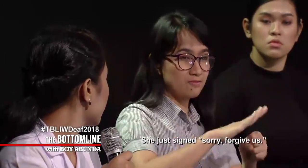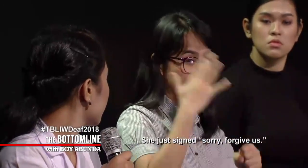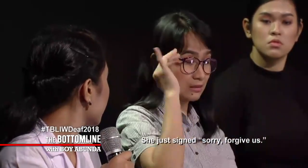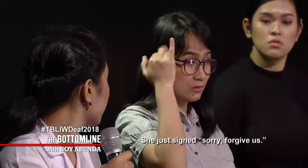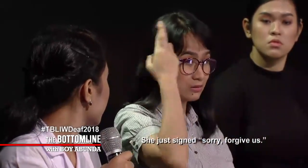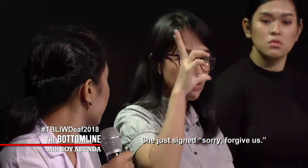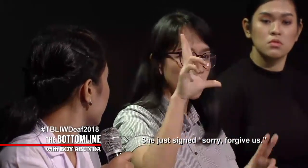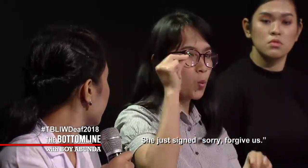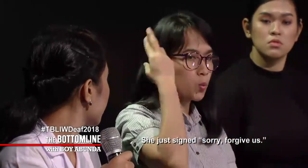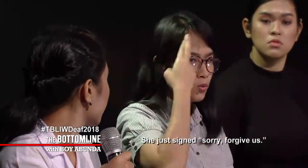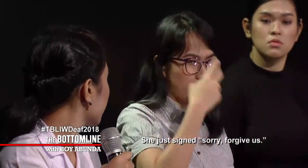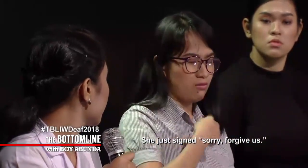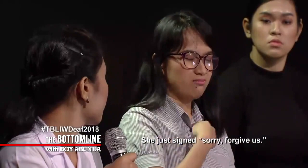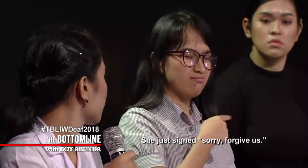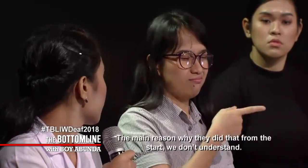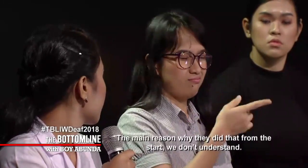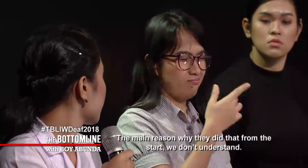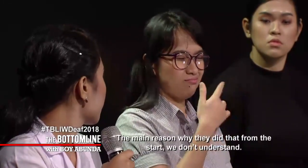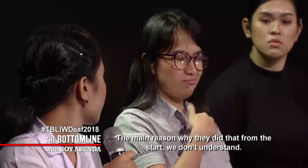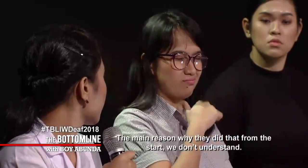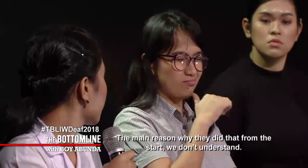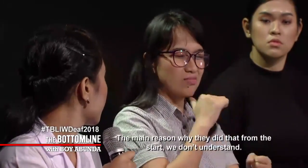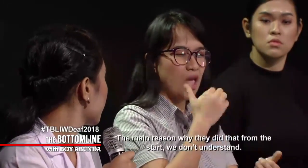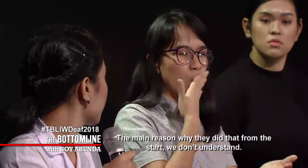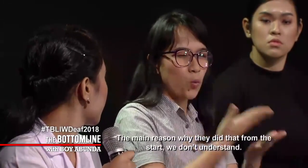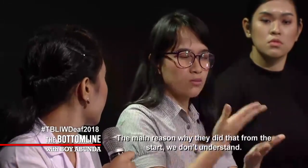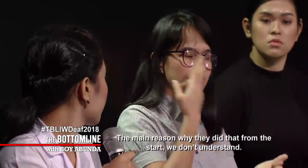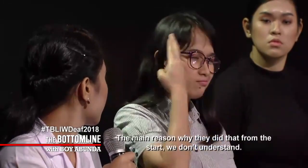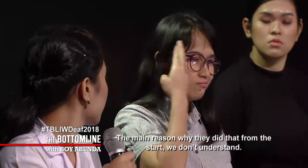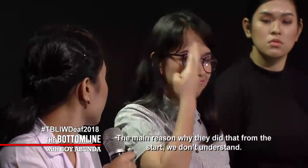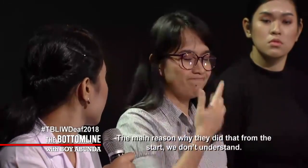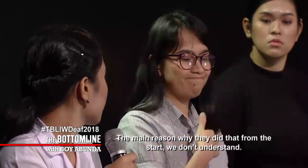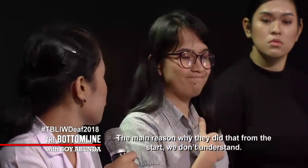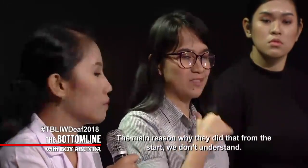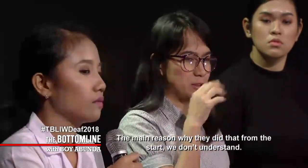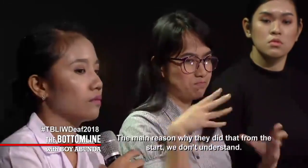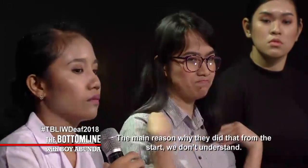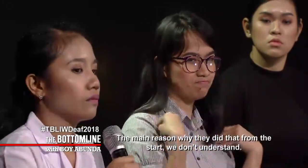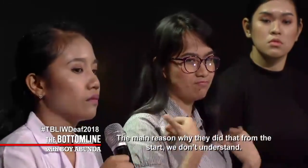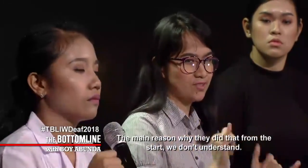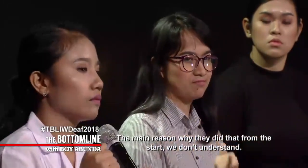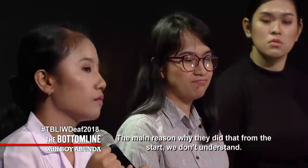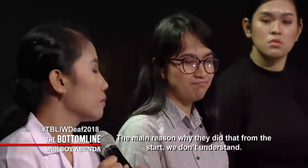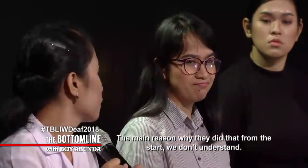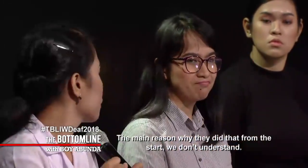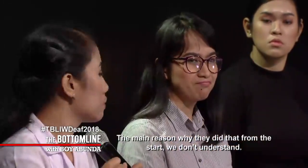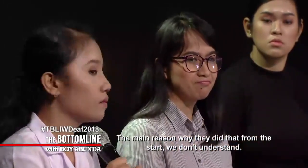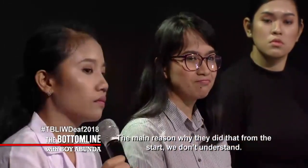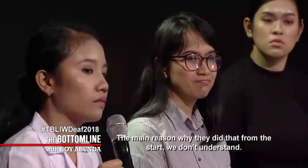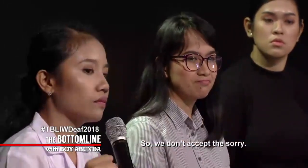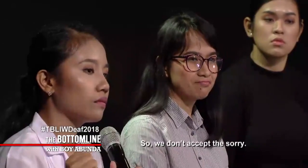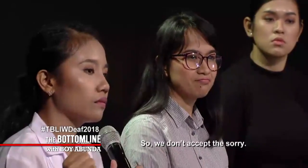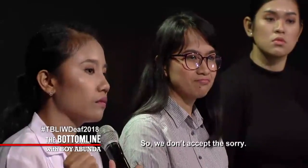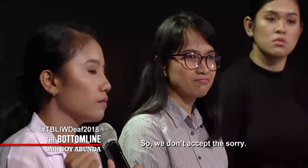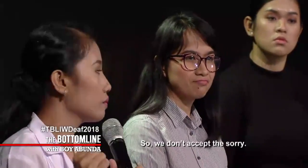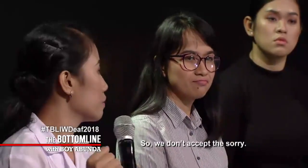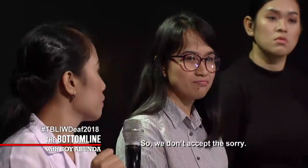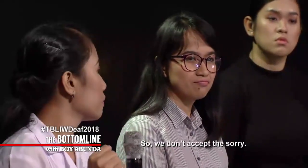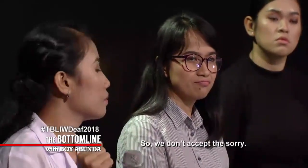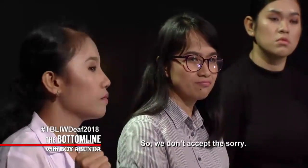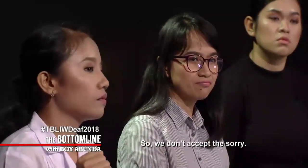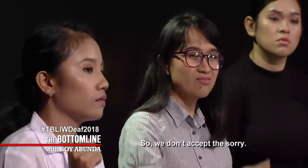sinayin lang niya po yung sorry, forgive us. The main reason why they did that from the start, we don't understand. So we